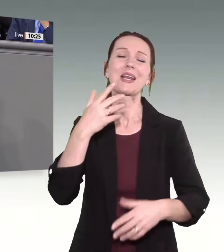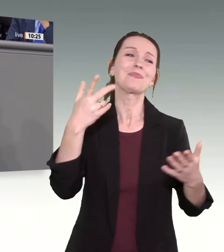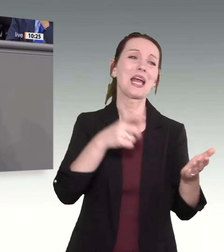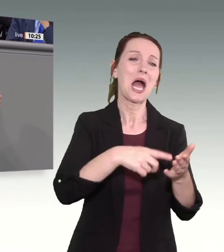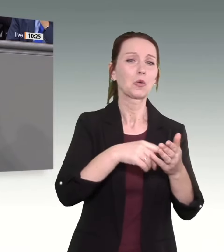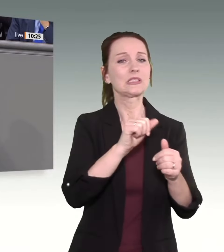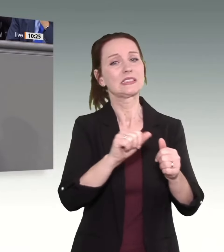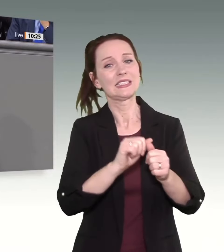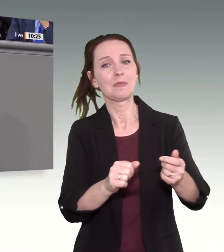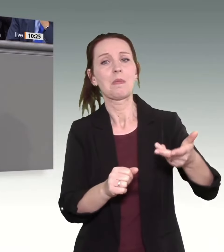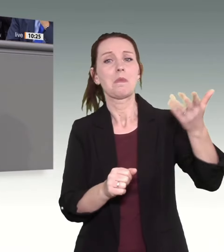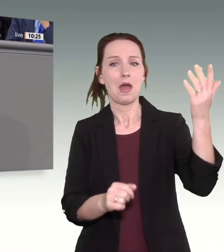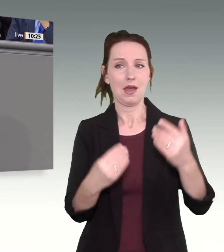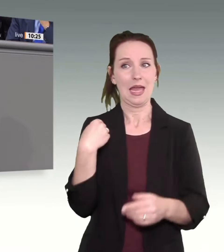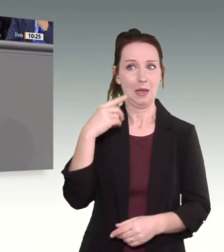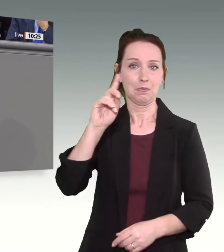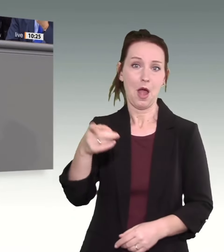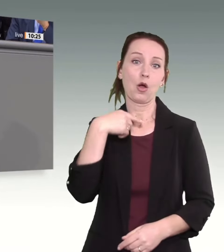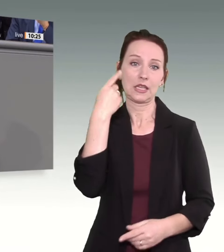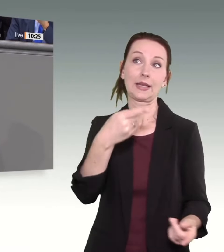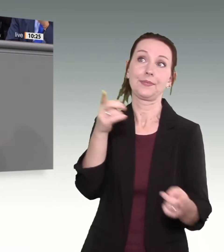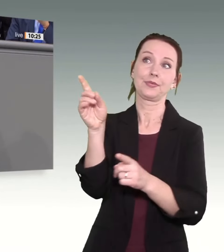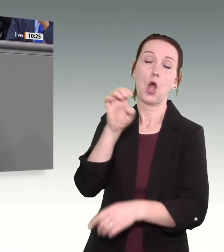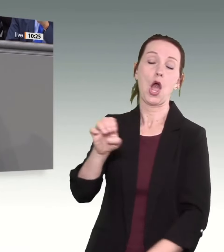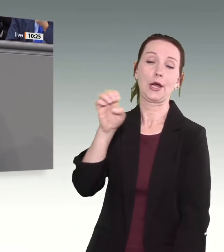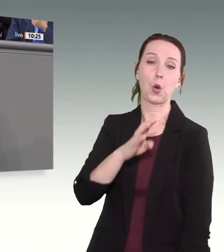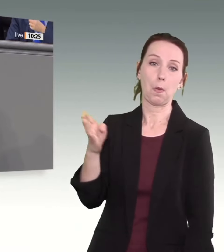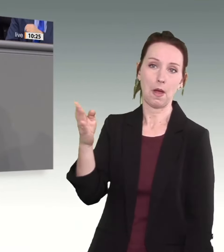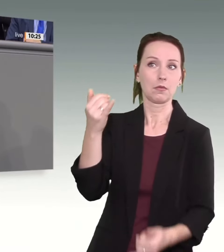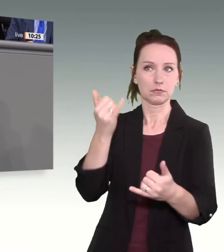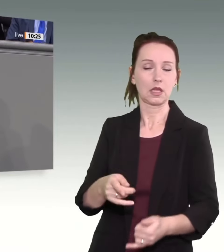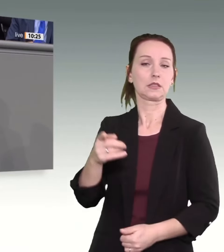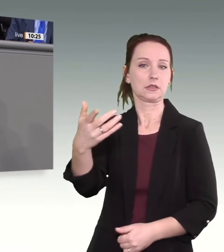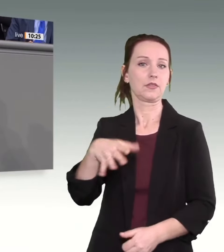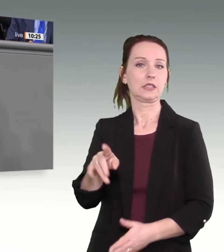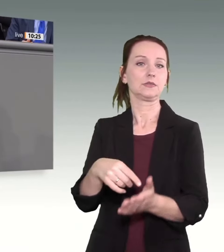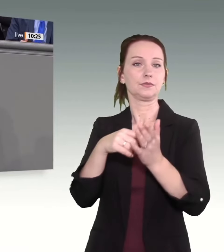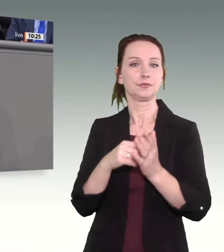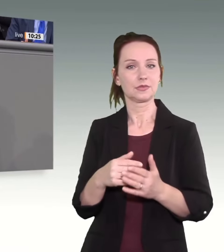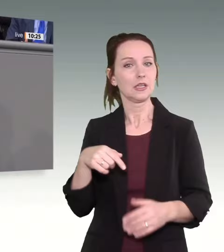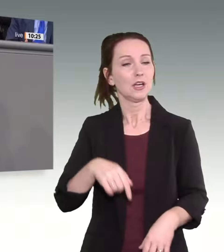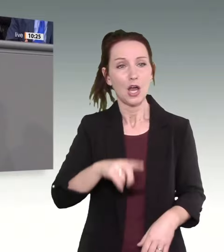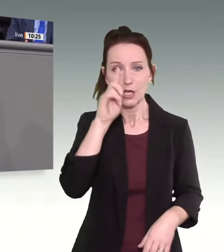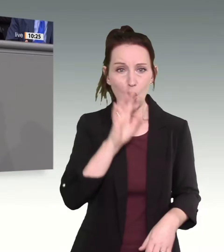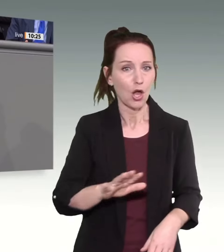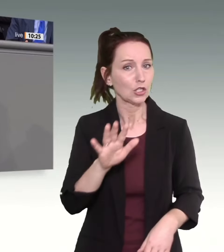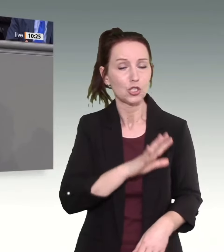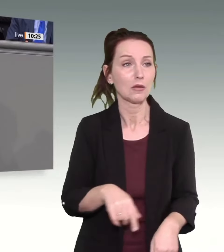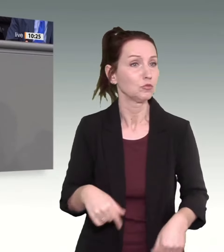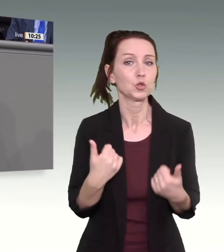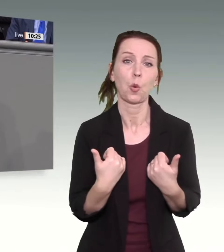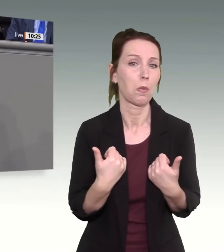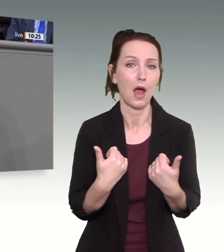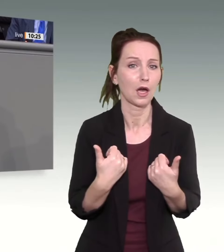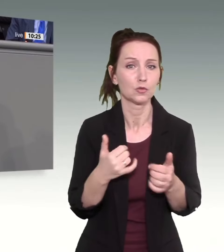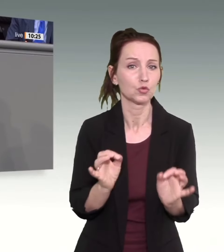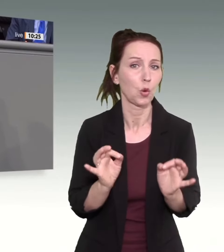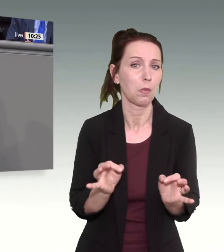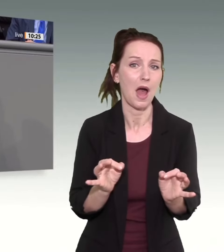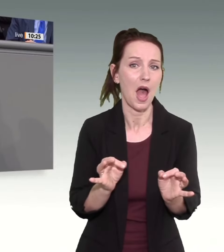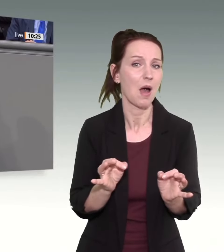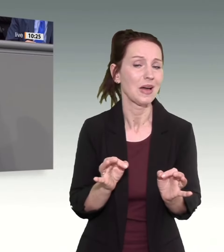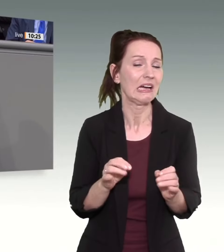gestiegenen. Und Sie haben ja gerade selber den Verweis nach Europa gekriegt. Und haben jetzt dargestellt, in Deutschland sei alles super. Das sei eigentlich eine europäische Lage. Da